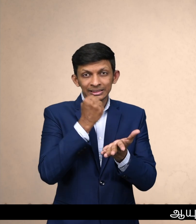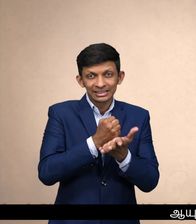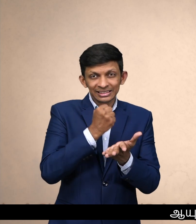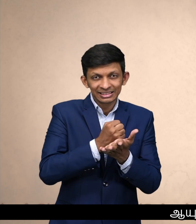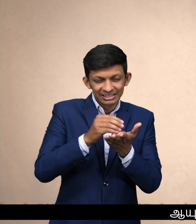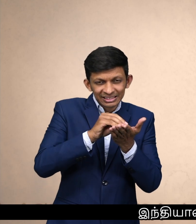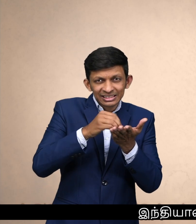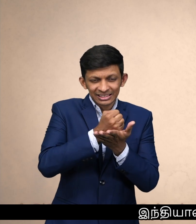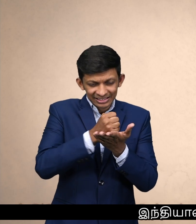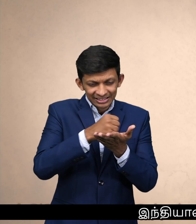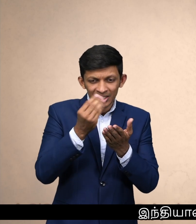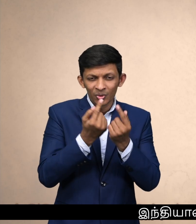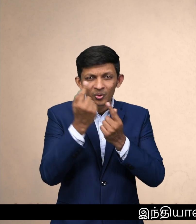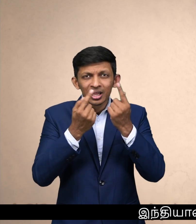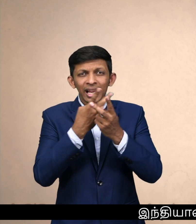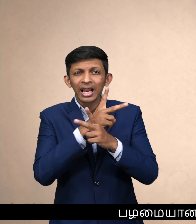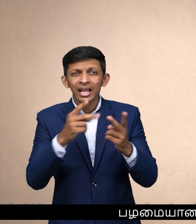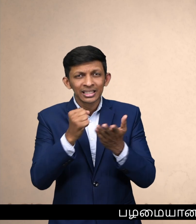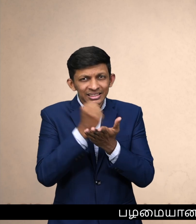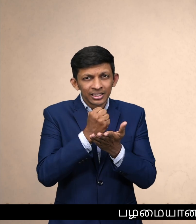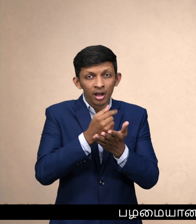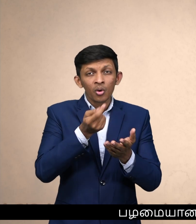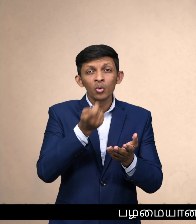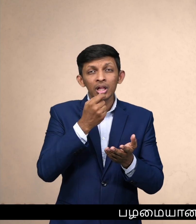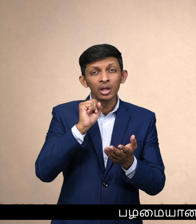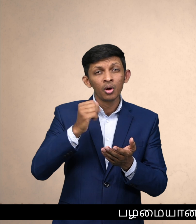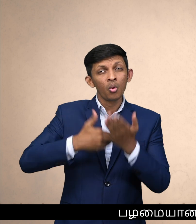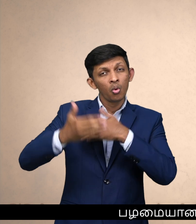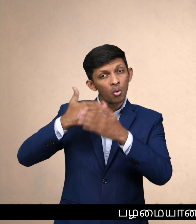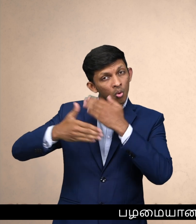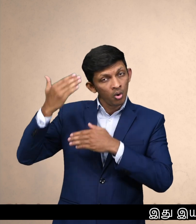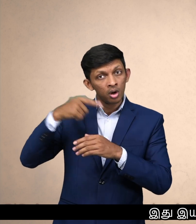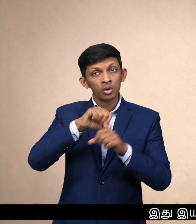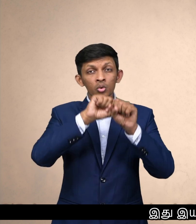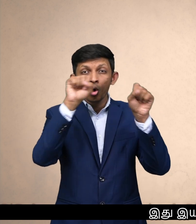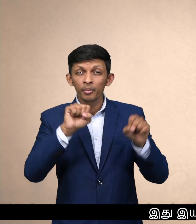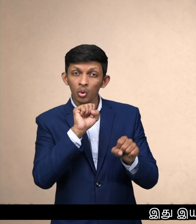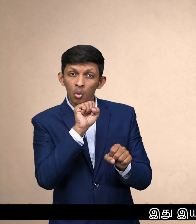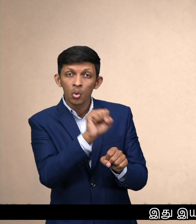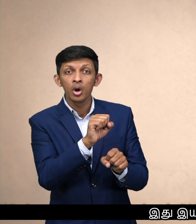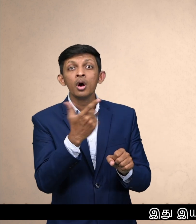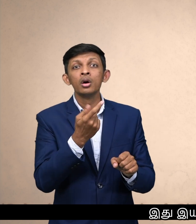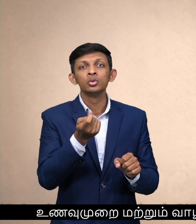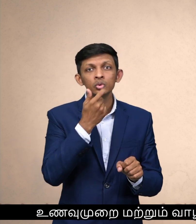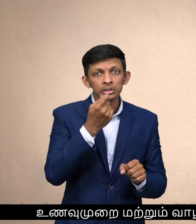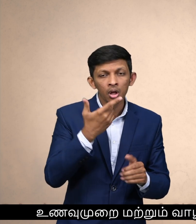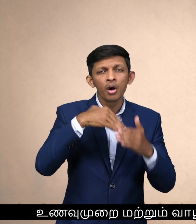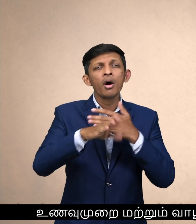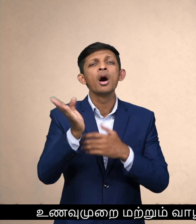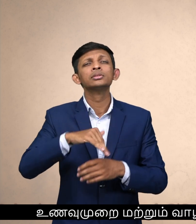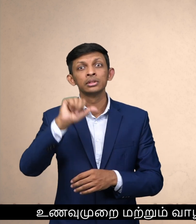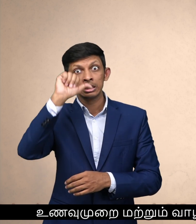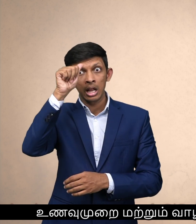ஆயுர்வேதம் என்பது இந்தியாவிலிருந்து வந்த ஒரு பழமையான மருத்துவ முறையாகும். இது இயற்கை மூலிகைகள், உணவு